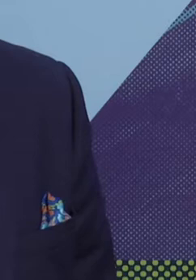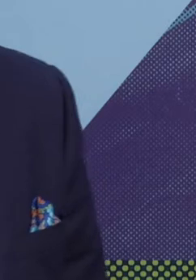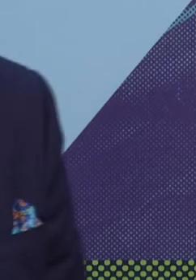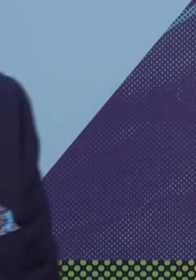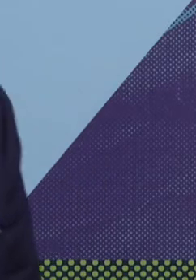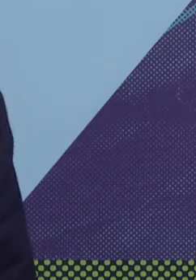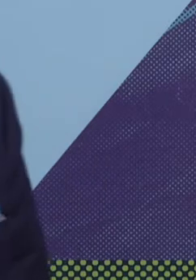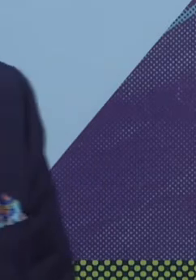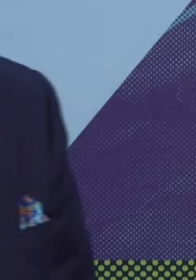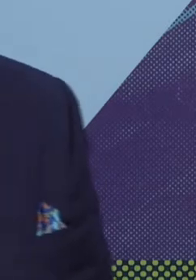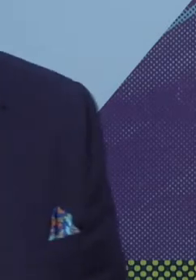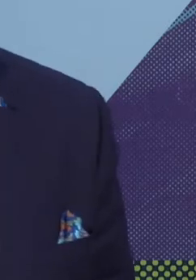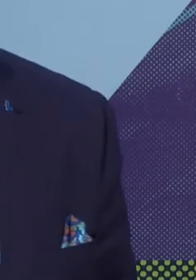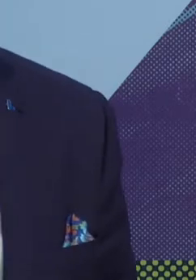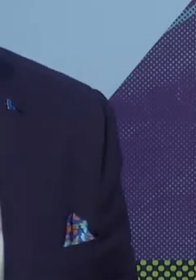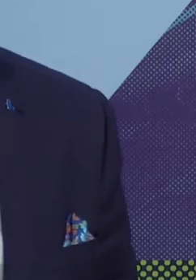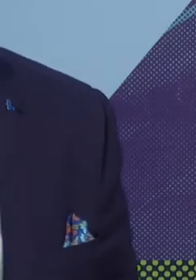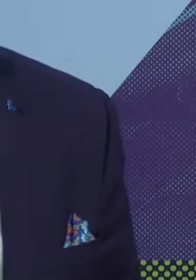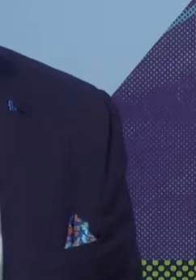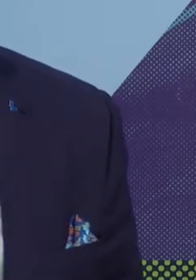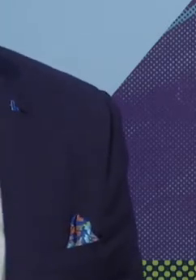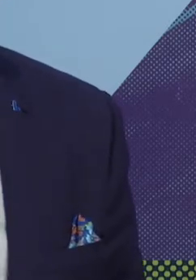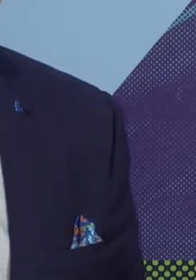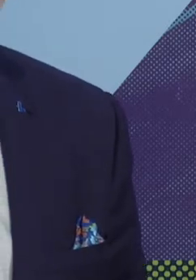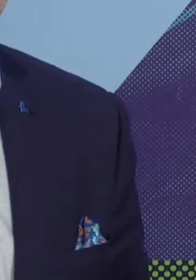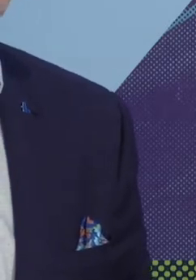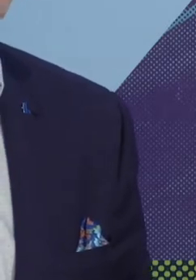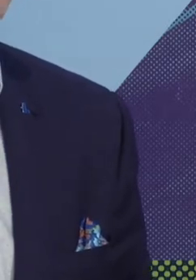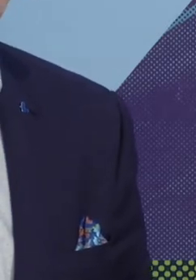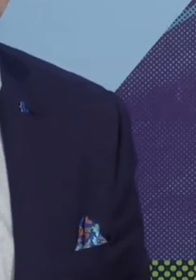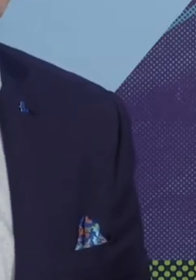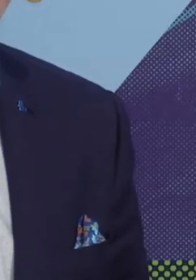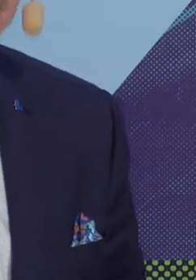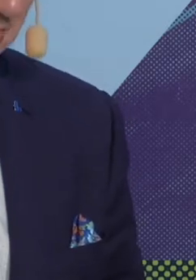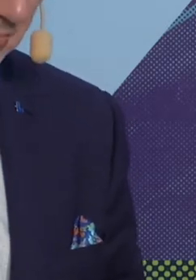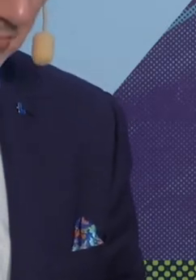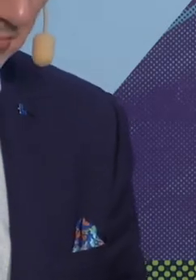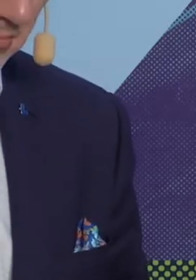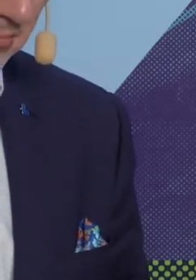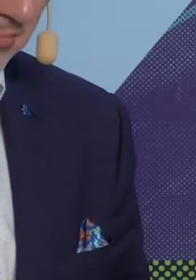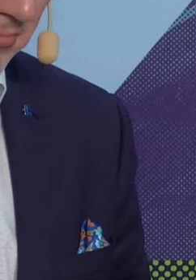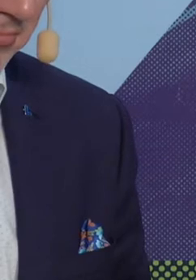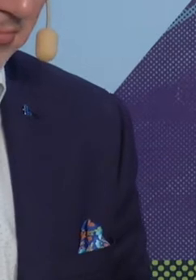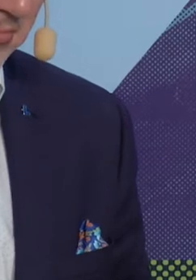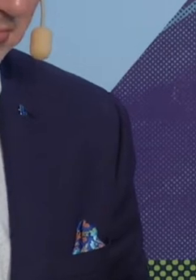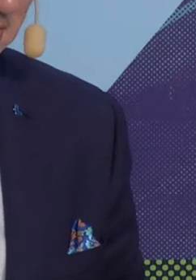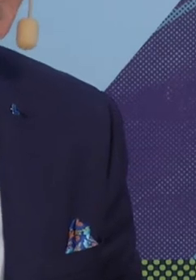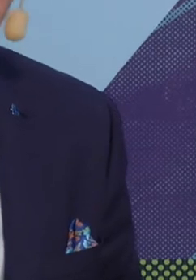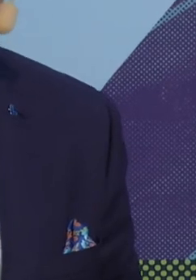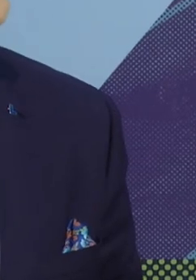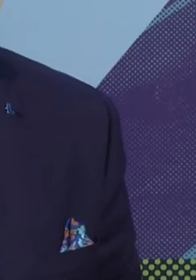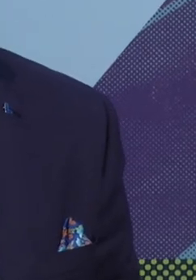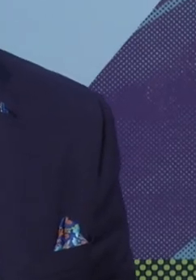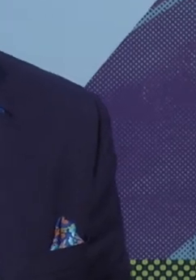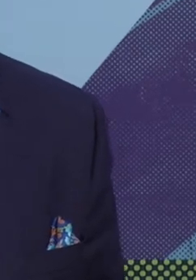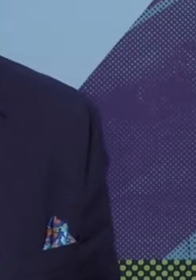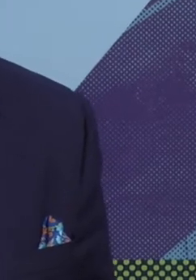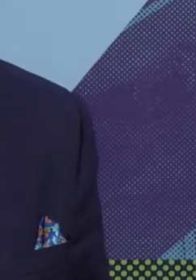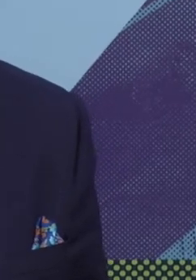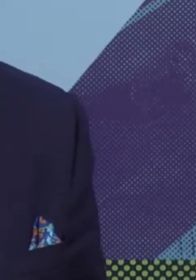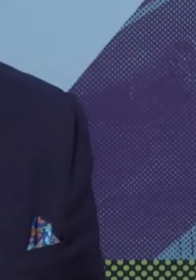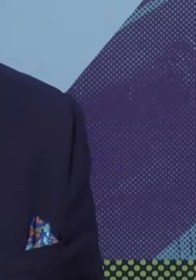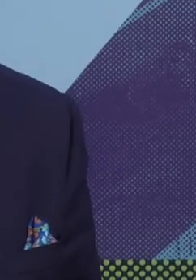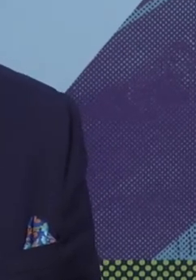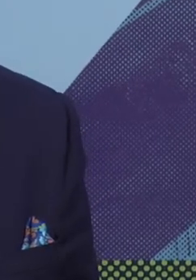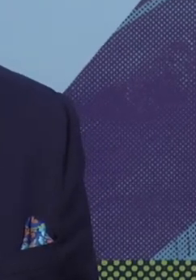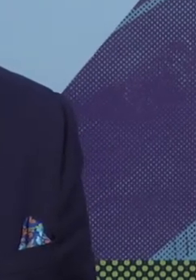Vi välkomnar kliniskt verksamma att involveras i den här processen för att förbereda sig och spela in sina perspektiv när det gäller hur kan vi följa upp de